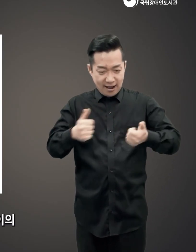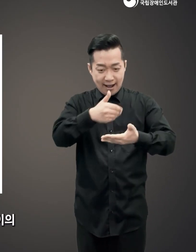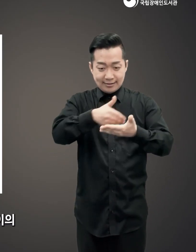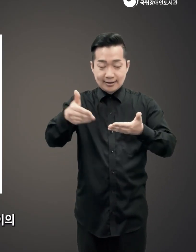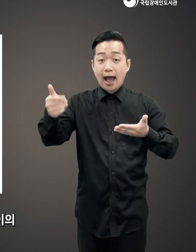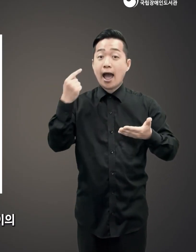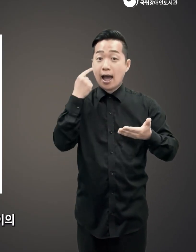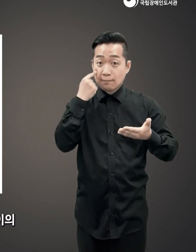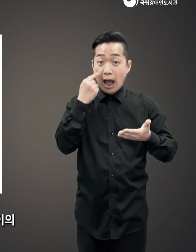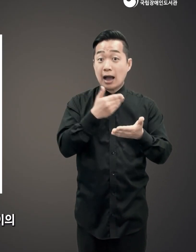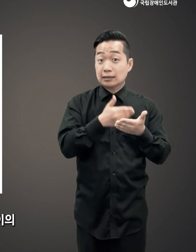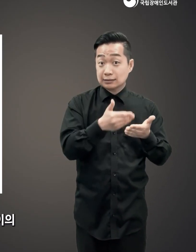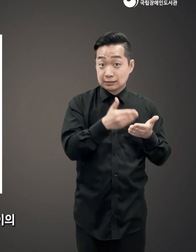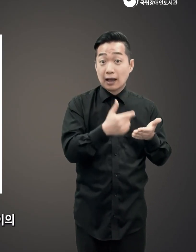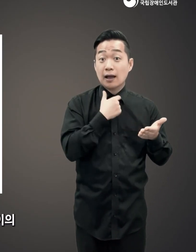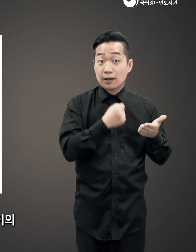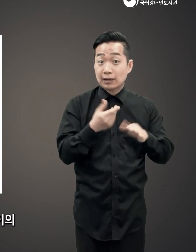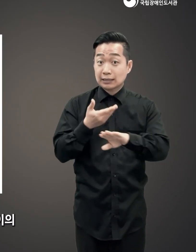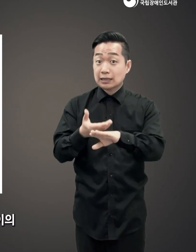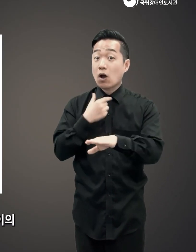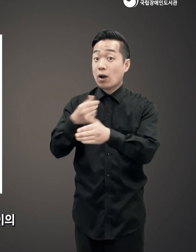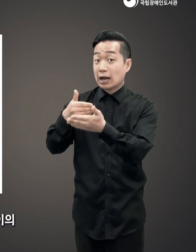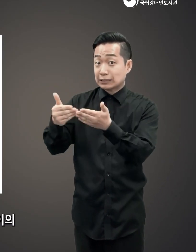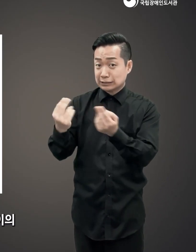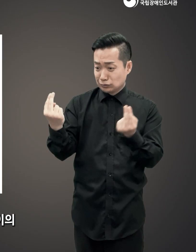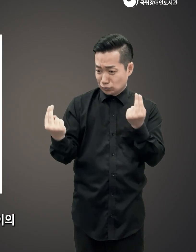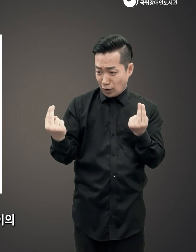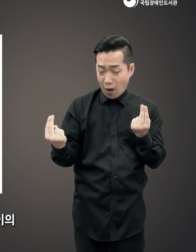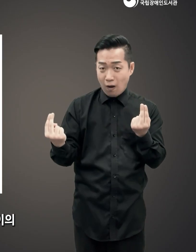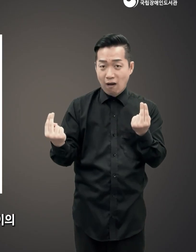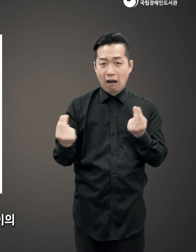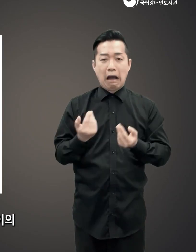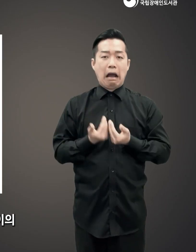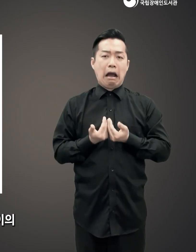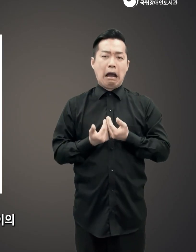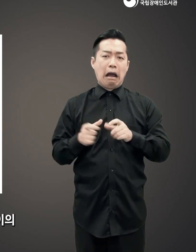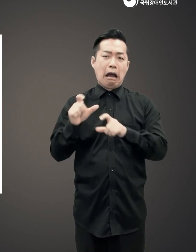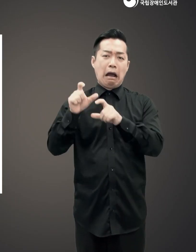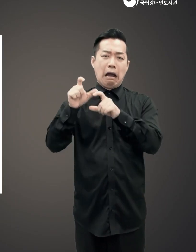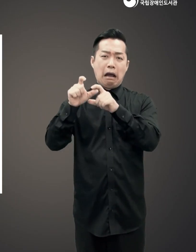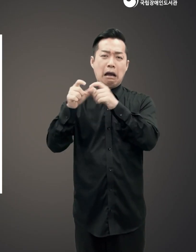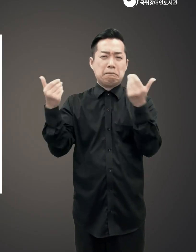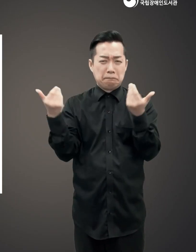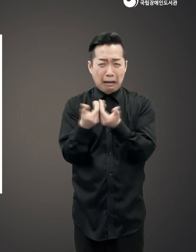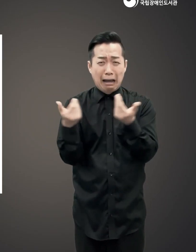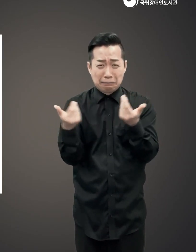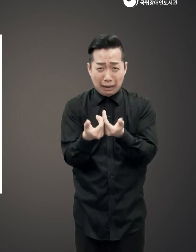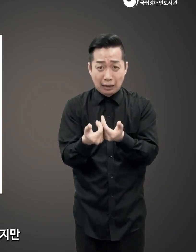내가 그리고 싶은 그림과 다른 사람이 원하는 그림 사이에 괴리감은 커져만 가고,